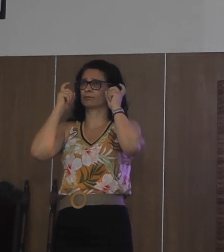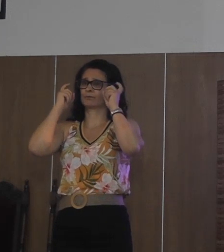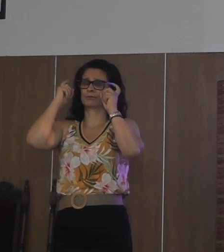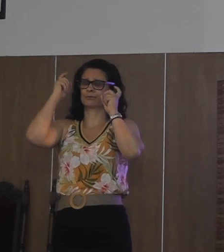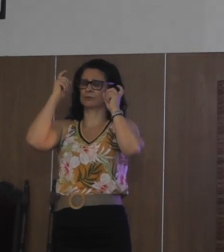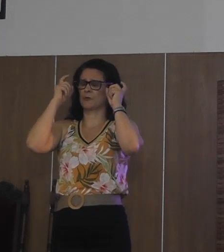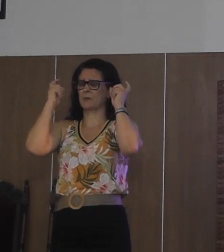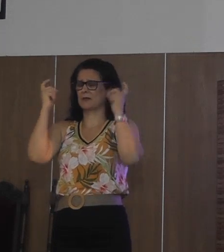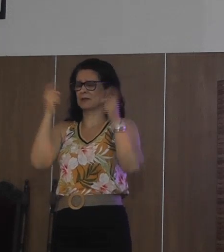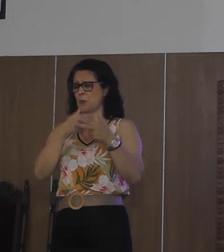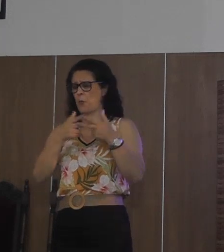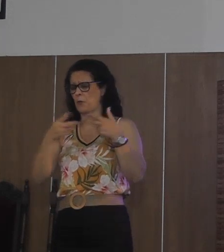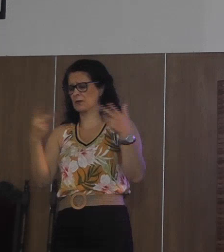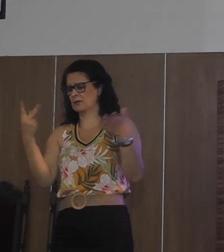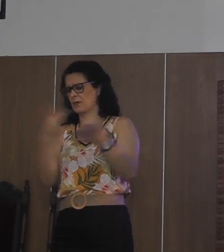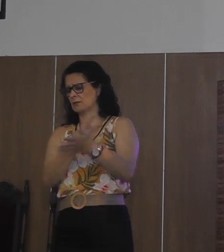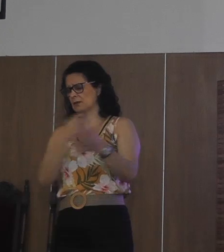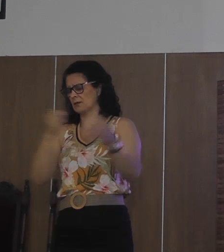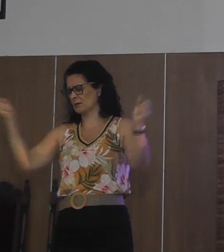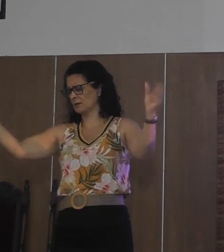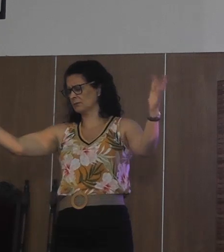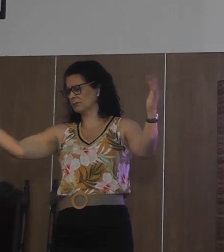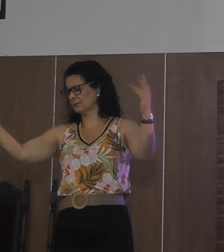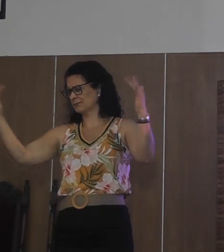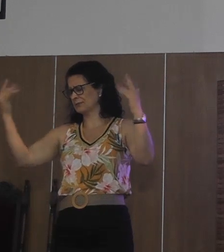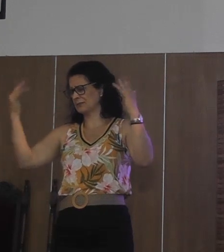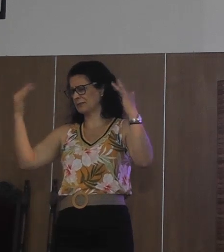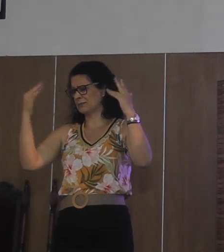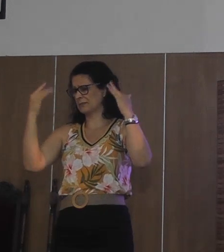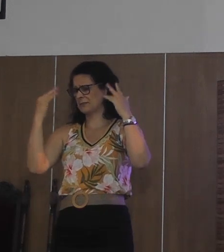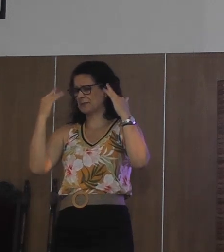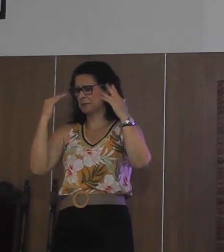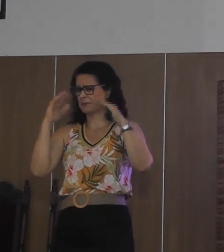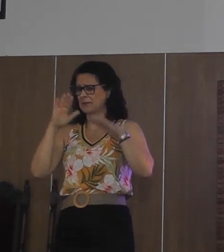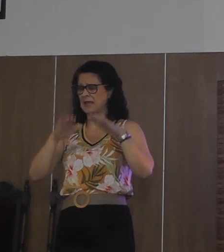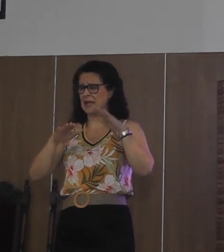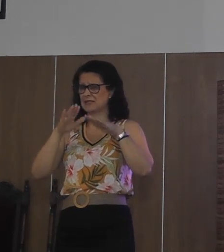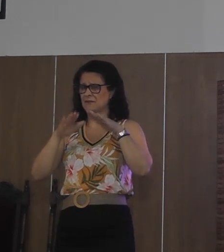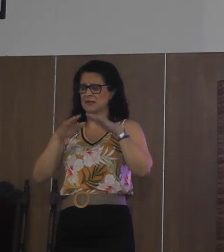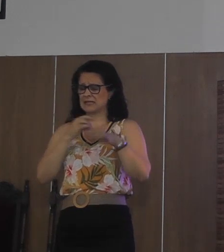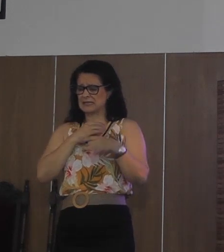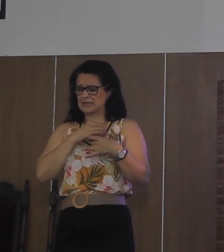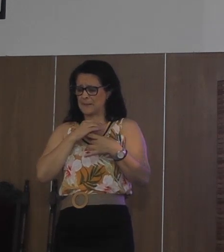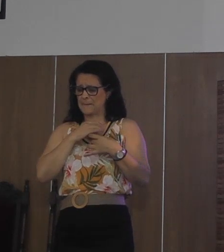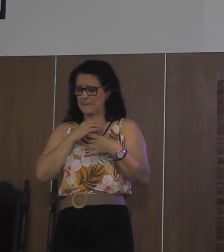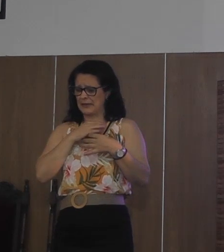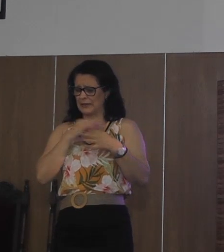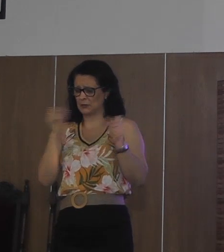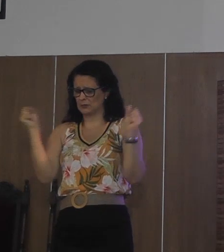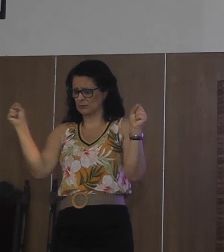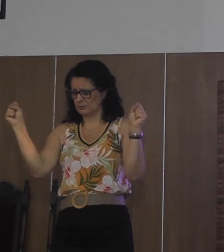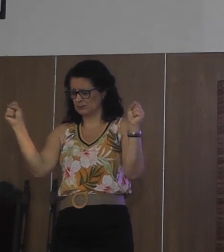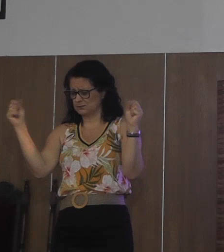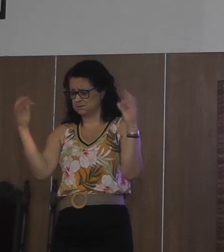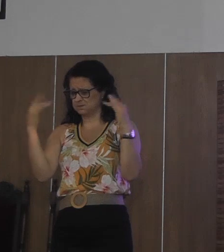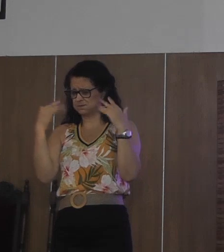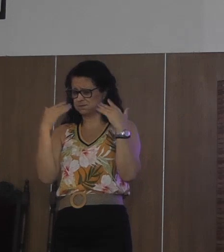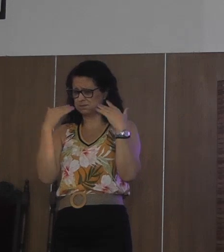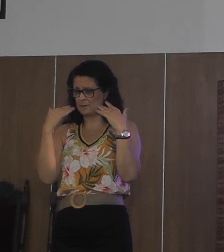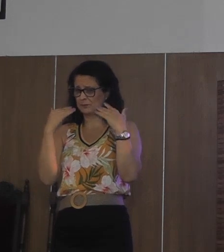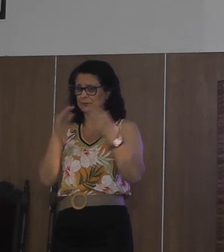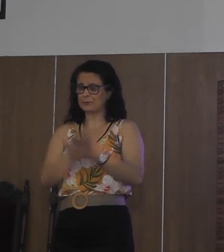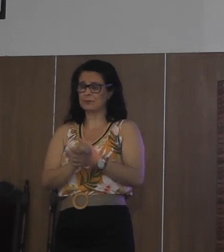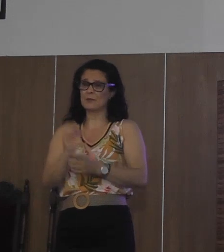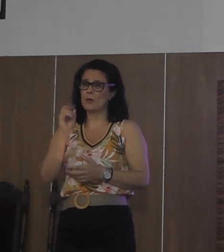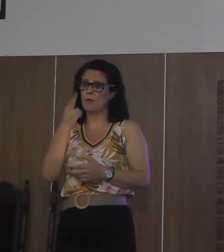por tudo que está acontecendo, é o pânico querendo te dominar. Talvez a sua família que você vem para a